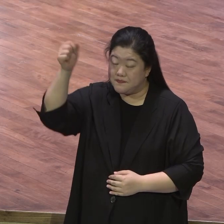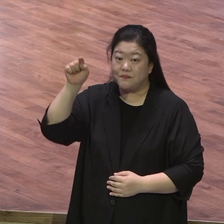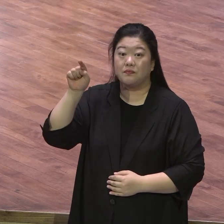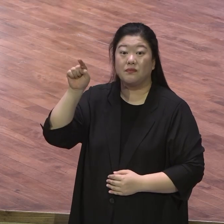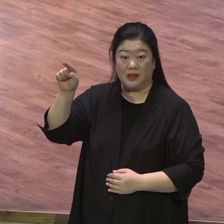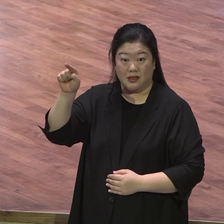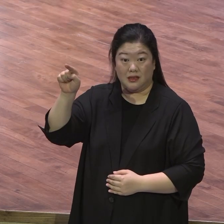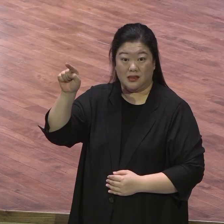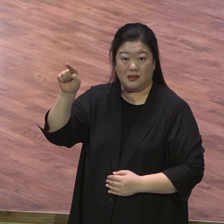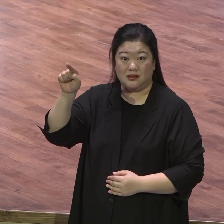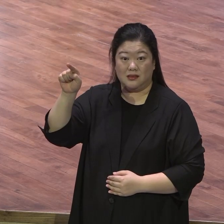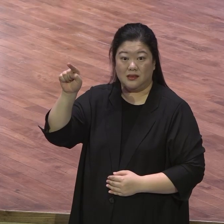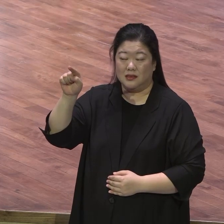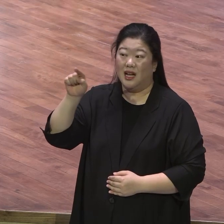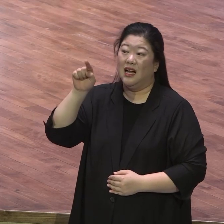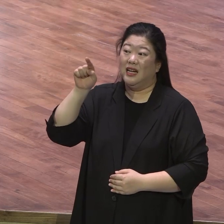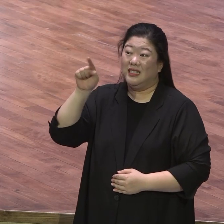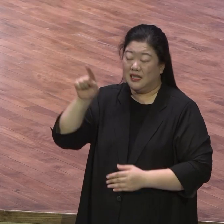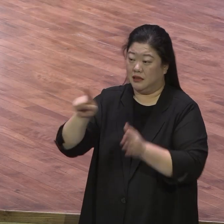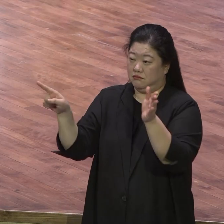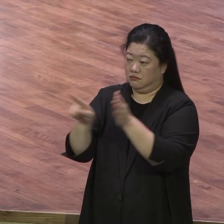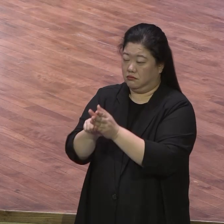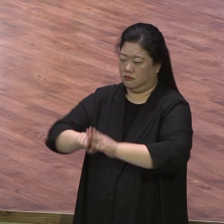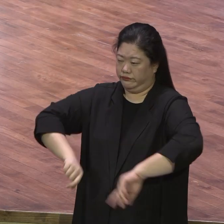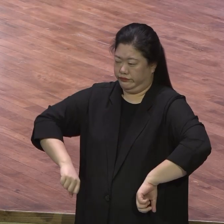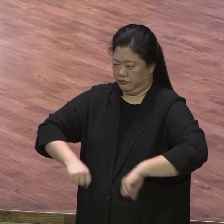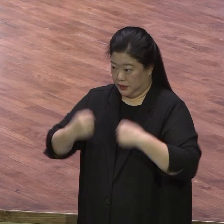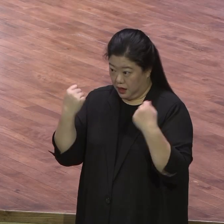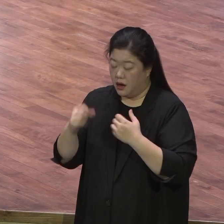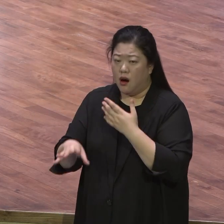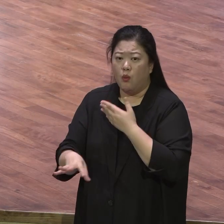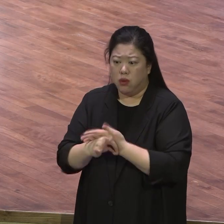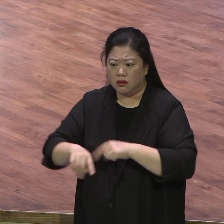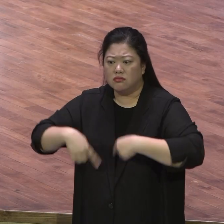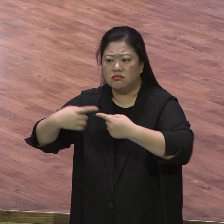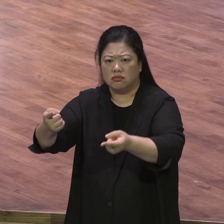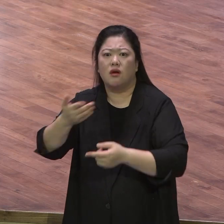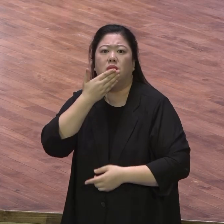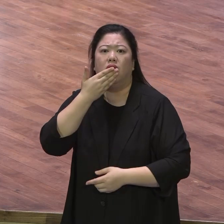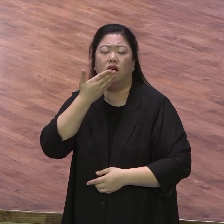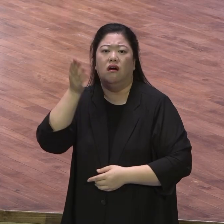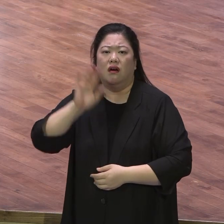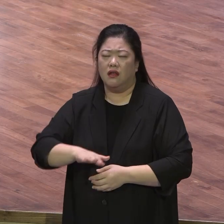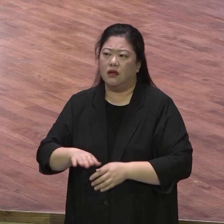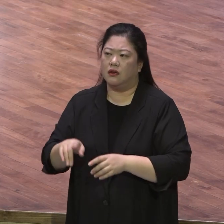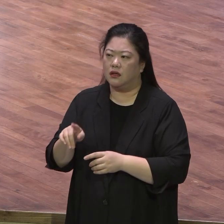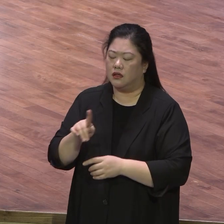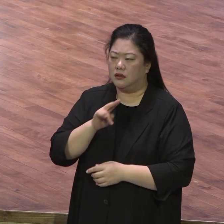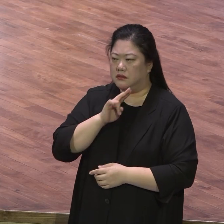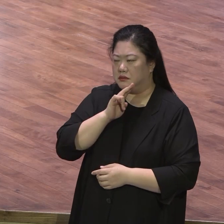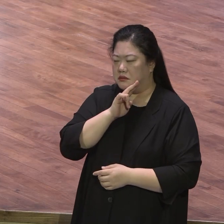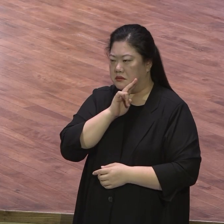모습을 보인 이스라엘 백성들의 교훈의 의미로 이